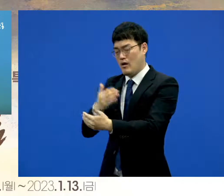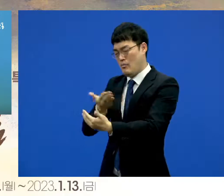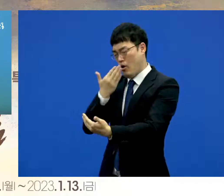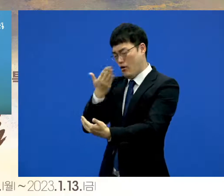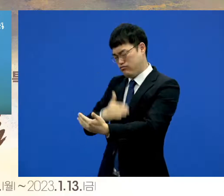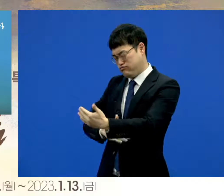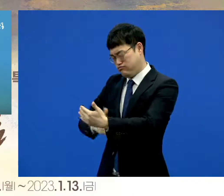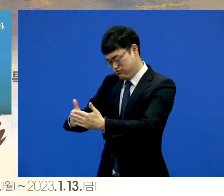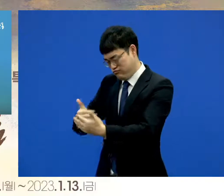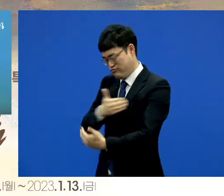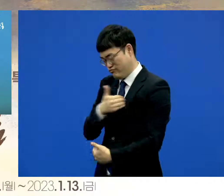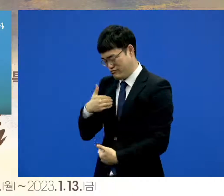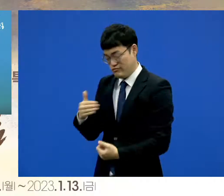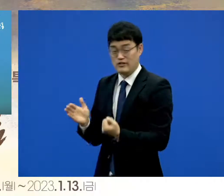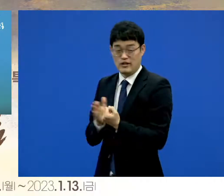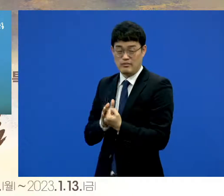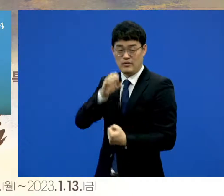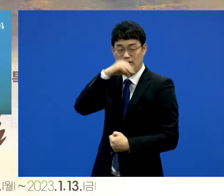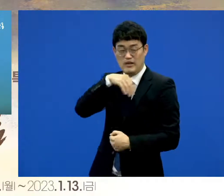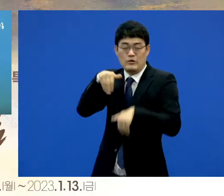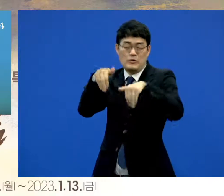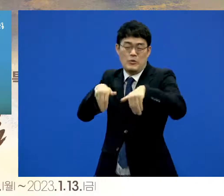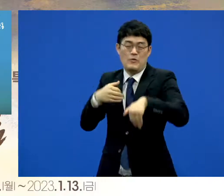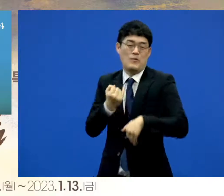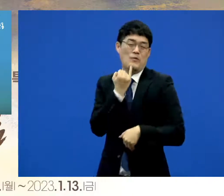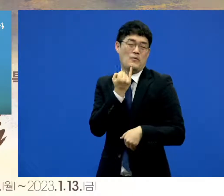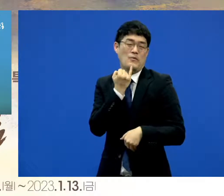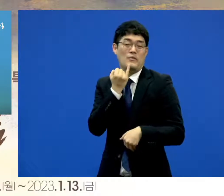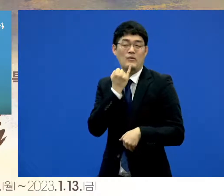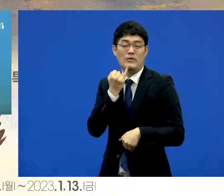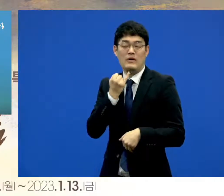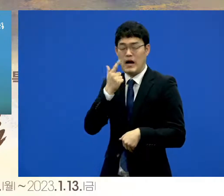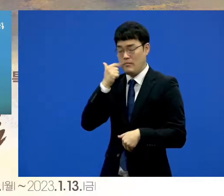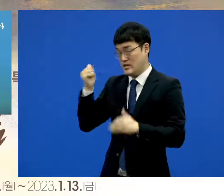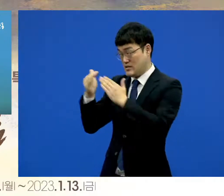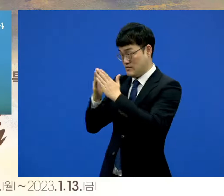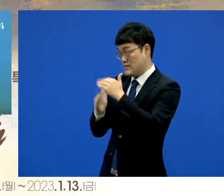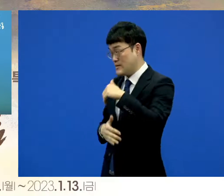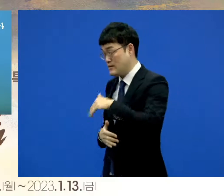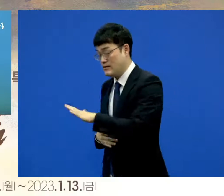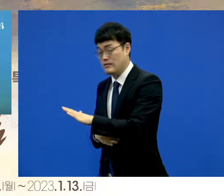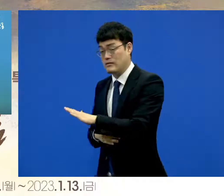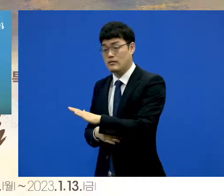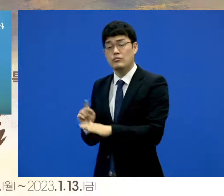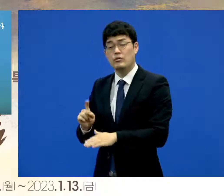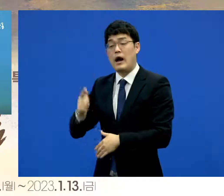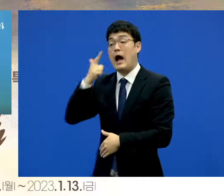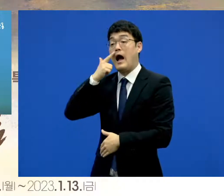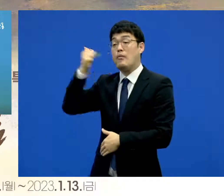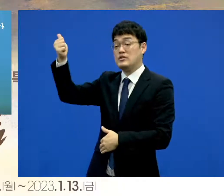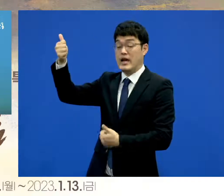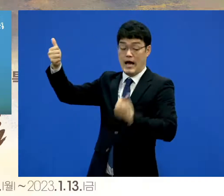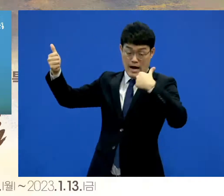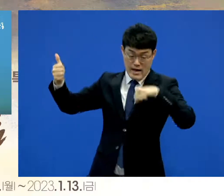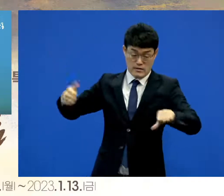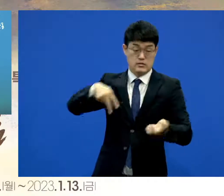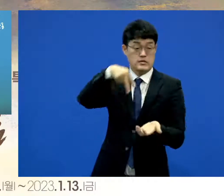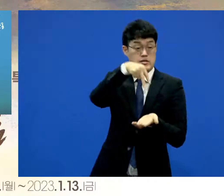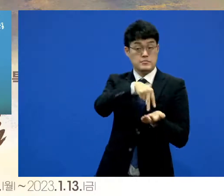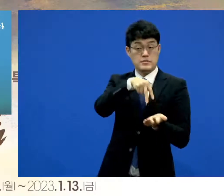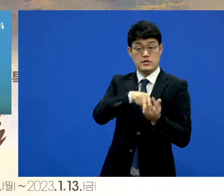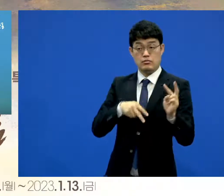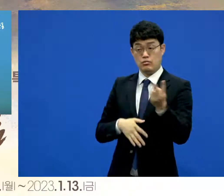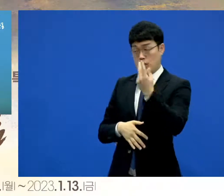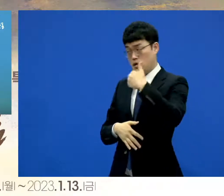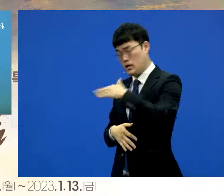그 자신을 품꾼의 하나로 봐달라. 무슨 의미입니까? 그는 아버지의 아들로 돌아가고 있는 게 아니에요. 그는 먹고 사는